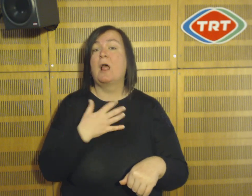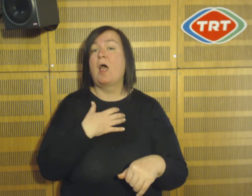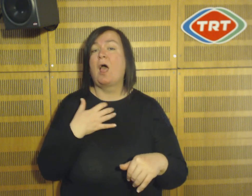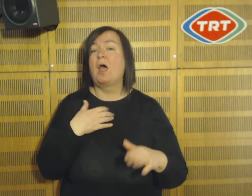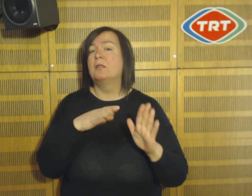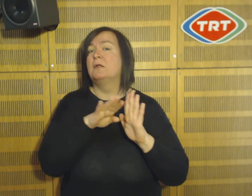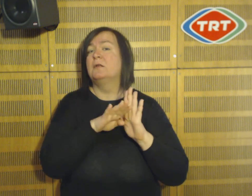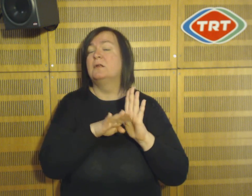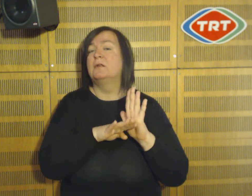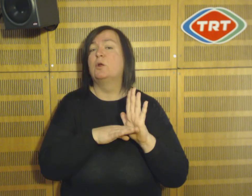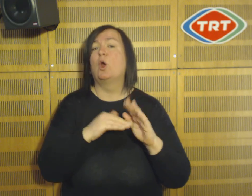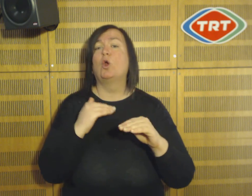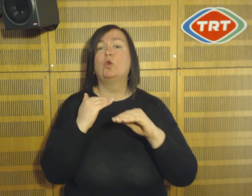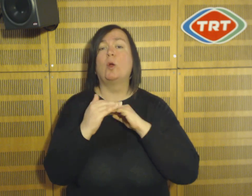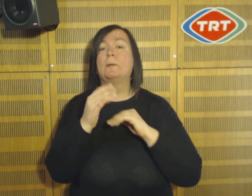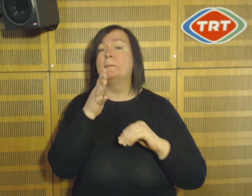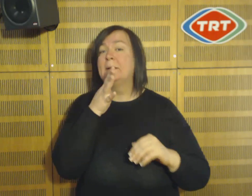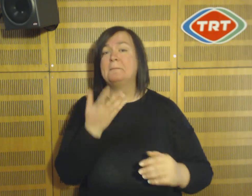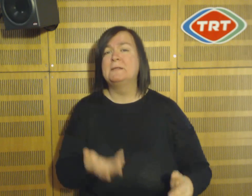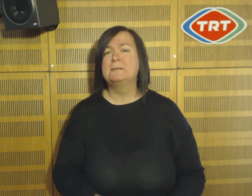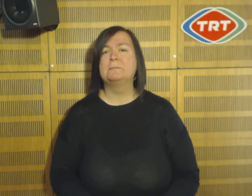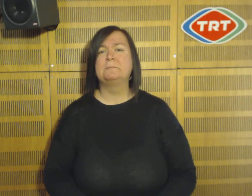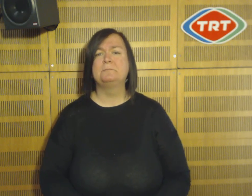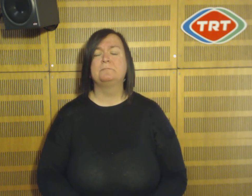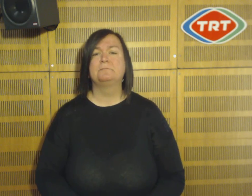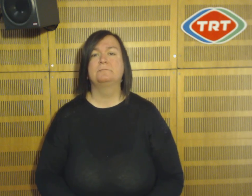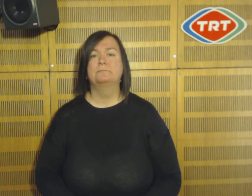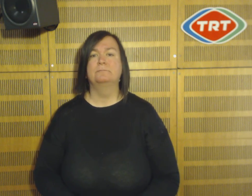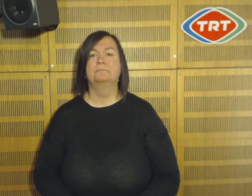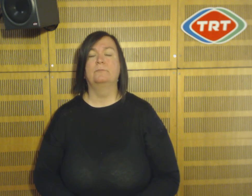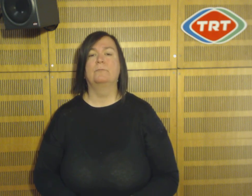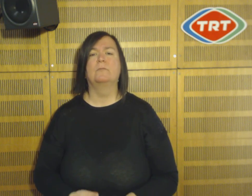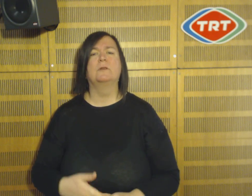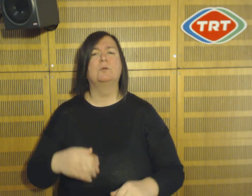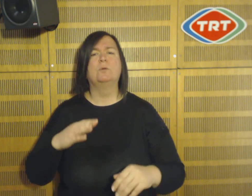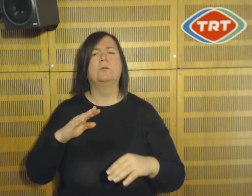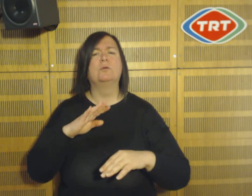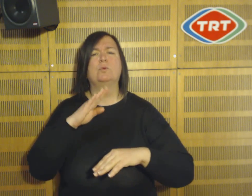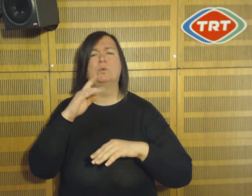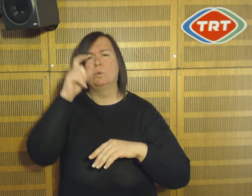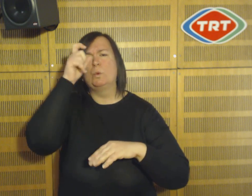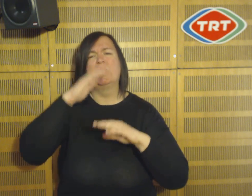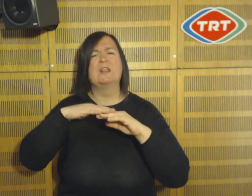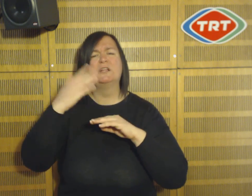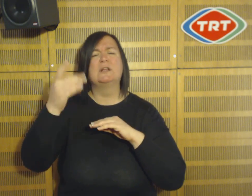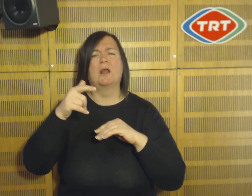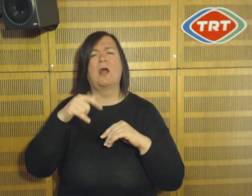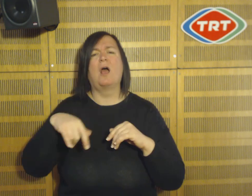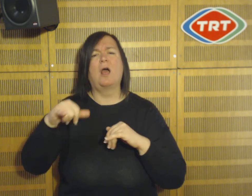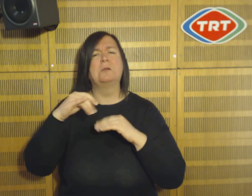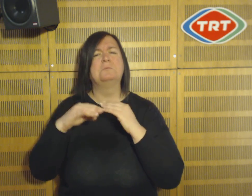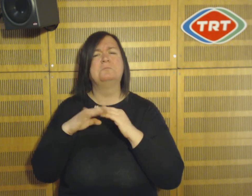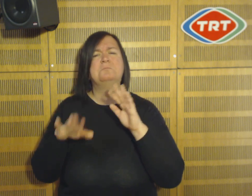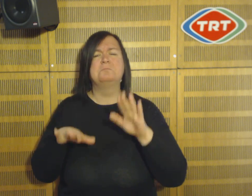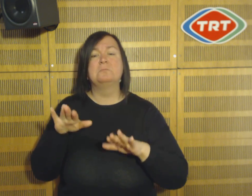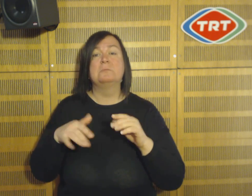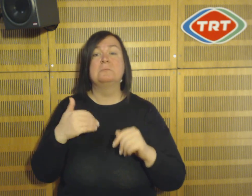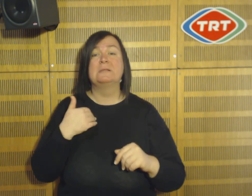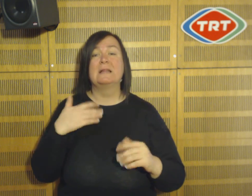e toplumda bilinmesi Eee yurt dışında da hemen hemen Türkiye ile E aynı bir sonuç olabilir ama biz daha çok